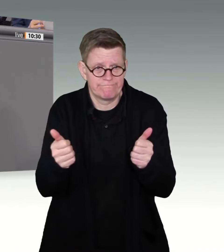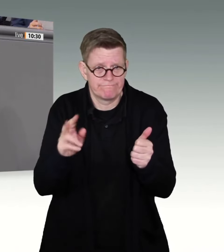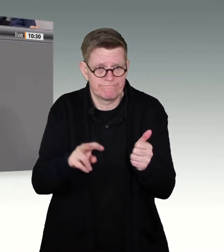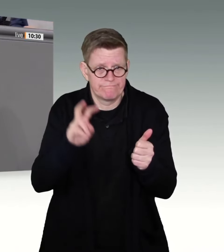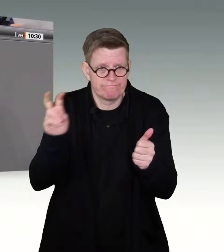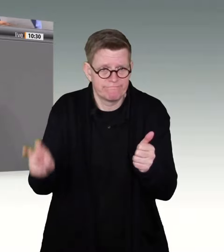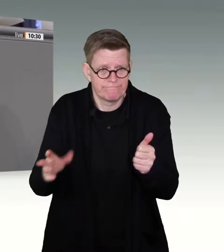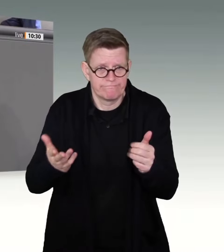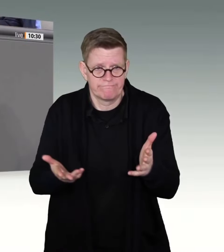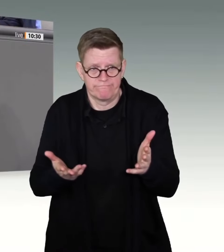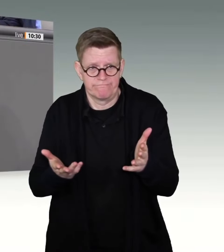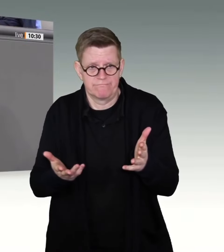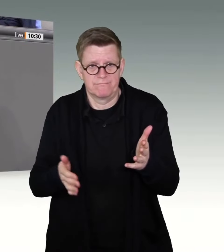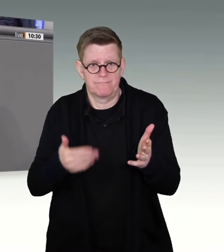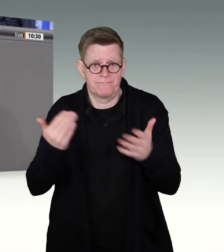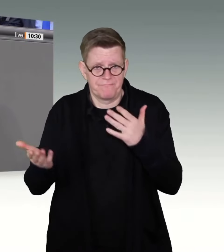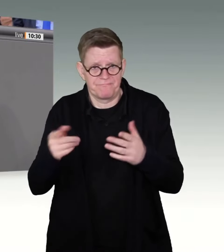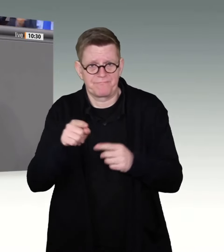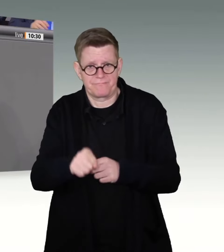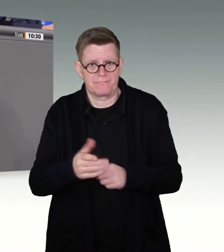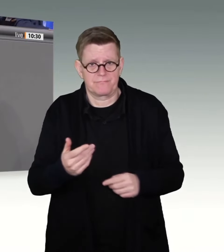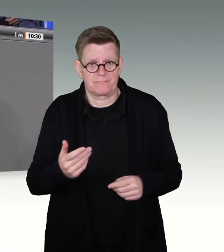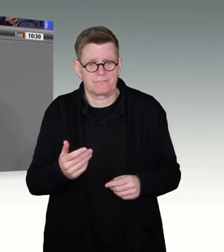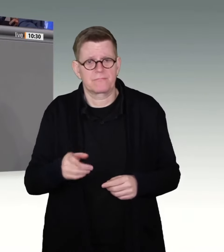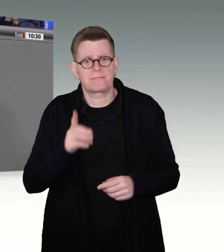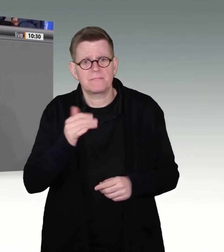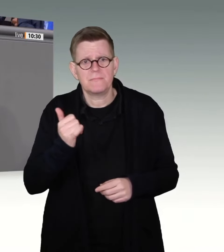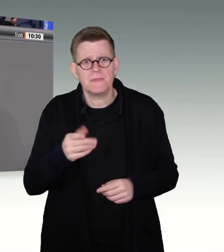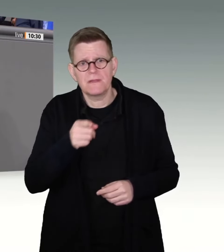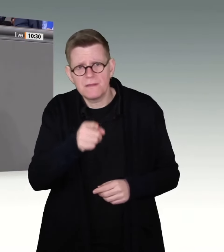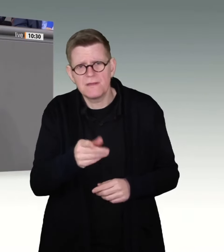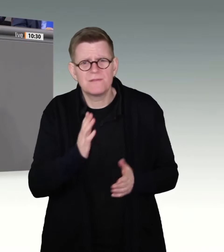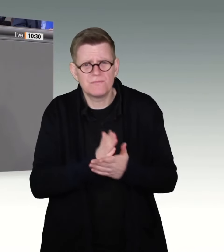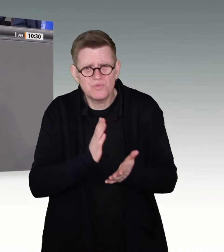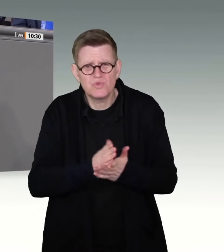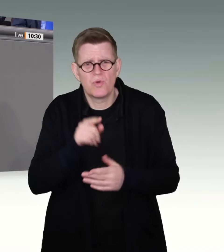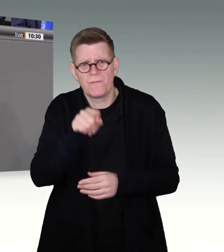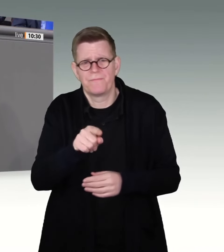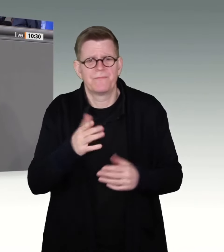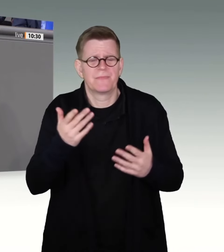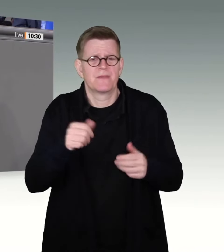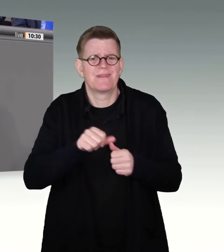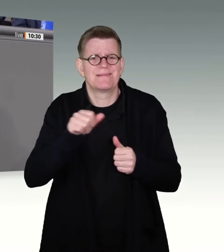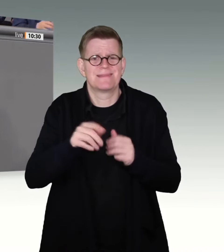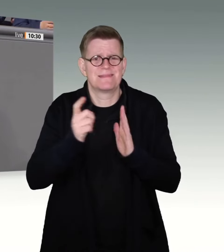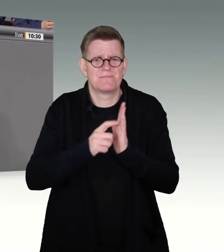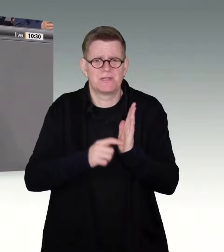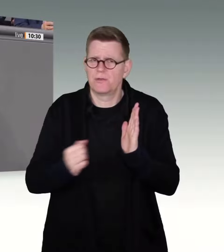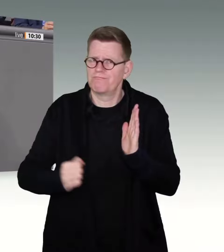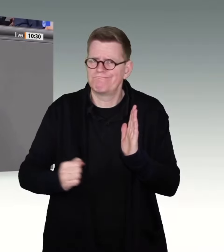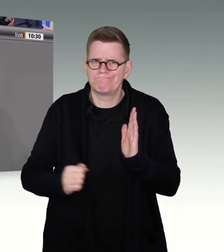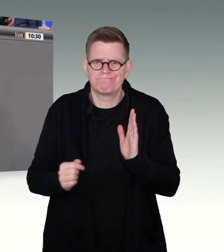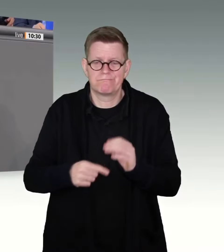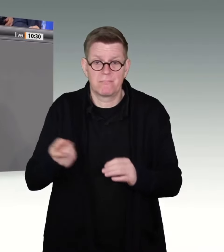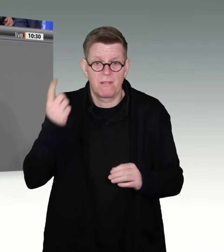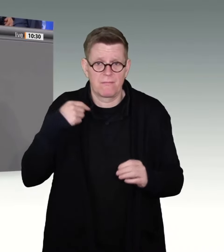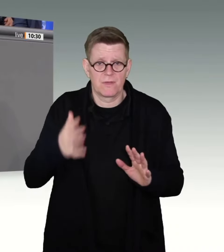selbst unter traumhaften Zinsbedingungen der letzten zehn Jahre unter Milliardensubventionen zur Förderung dieses